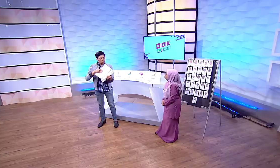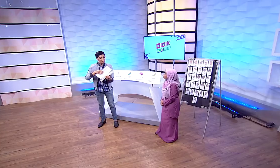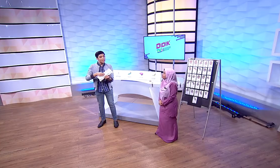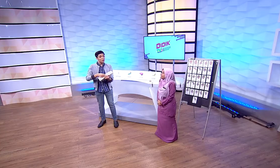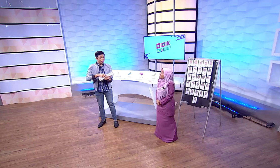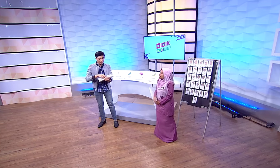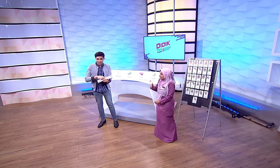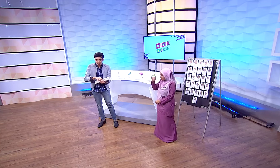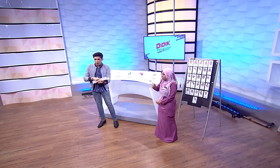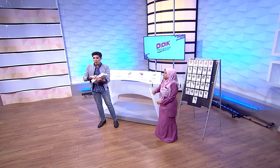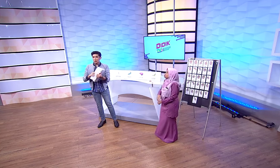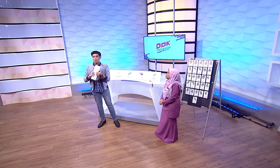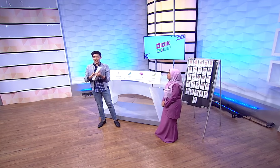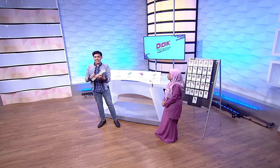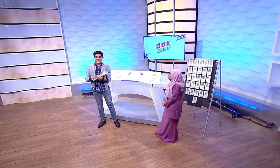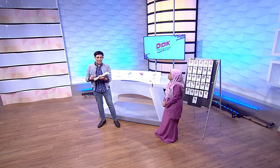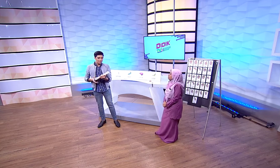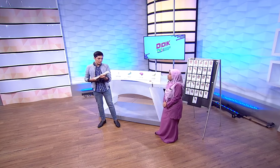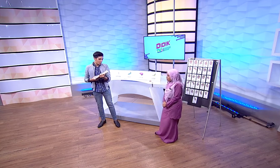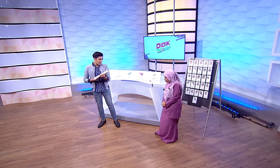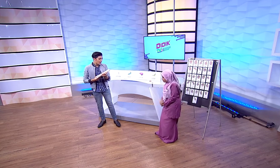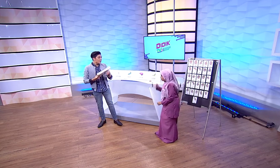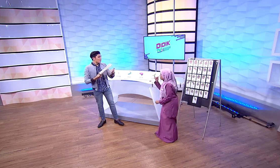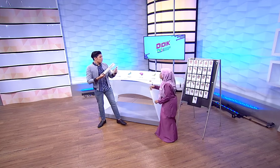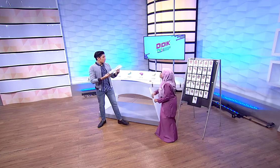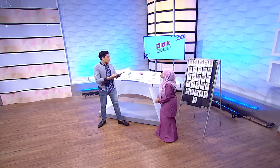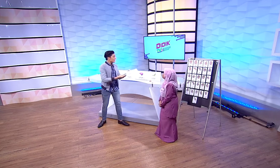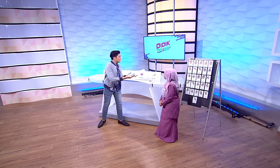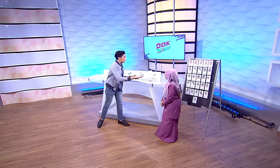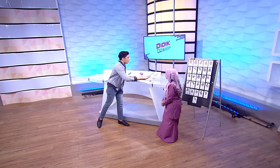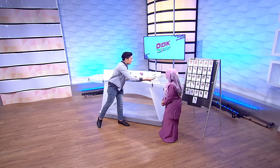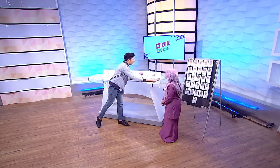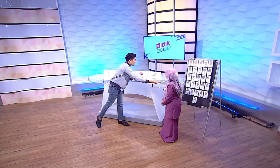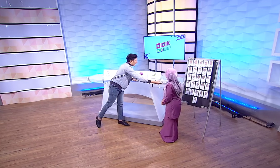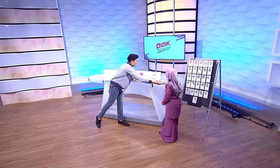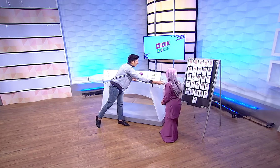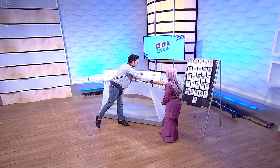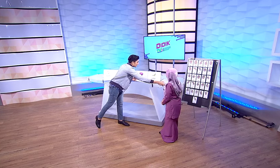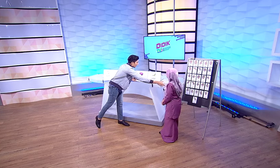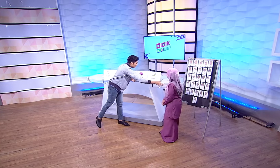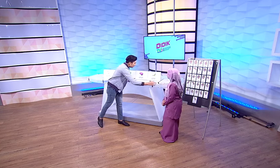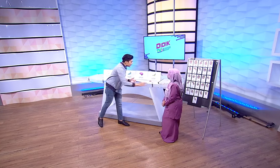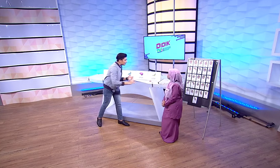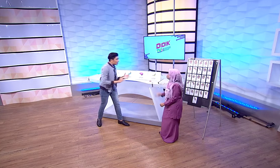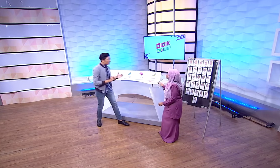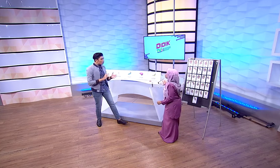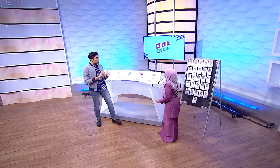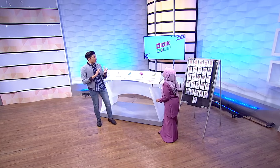versi untuk menikah lagi untuk belajar dengan lebih mudah Oh cekgu baiklah Hai aku yang kita akan membuat